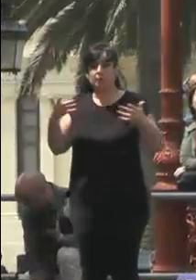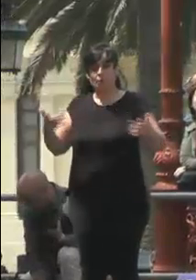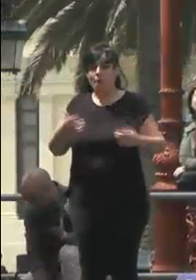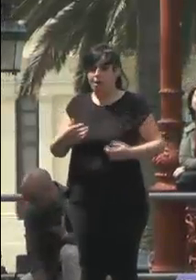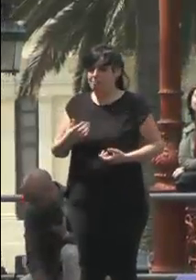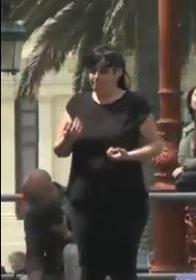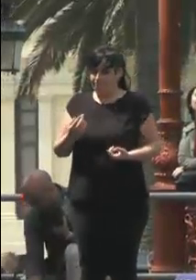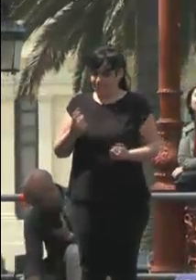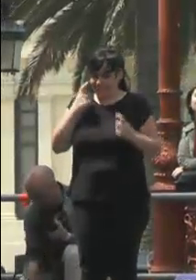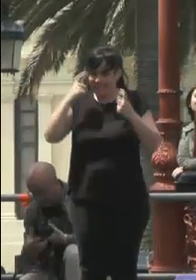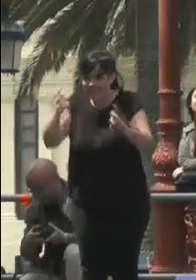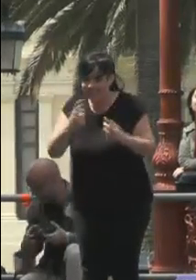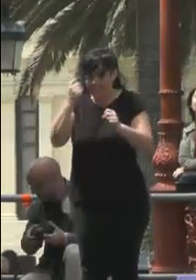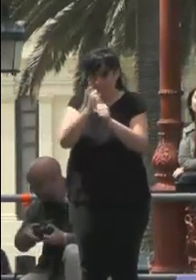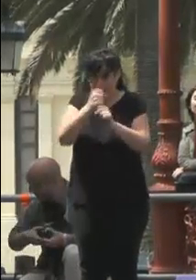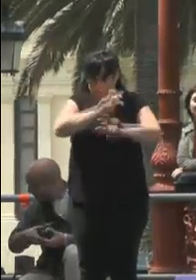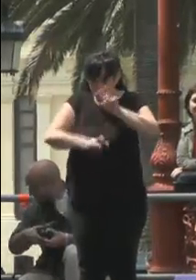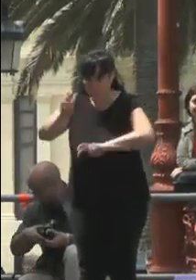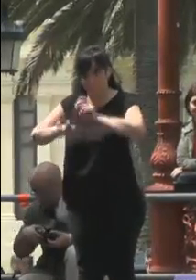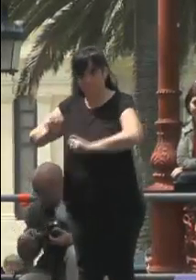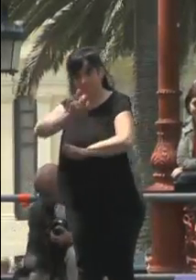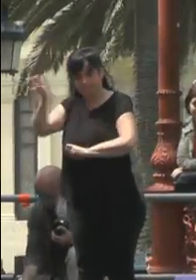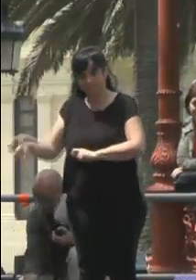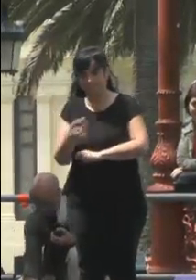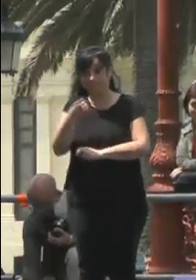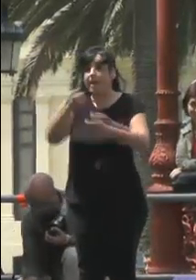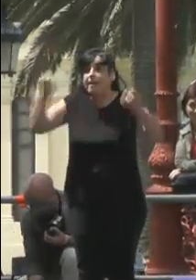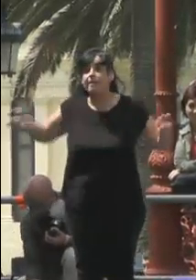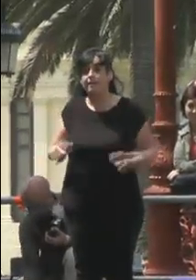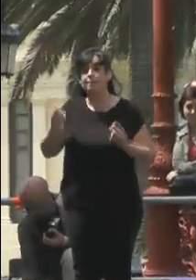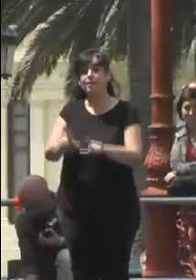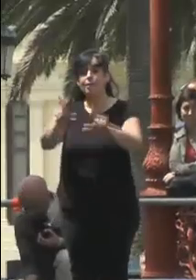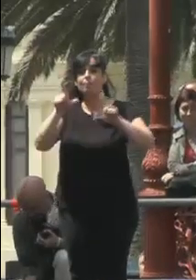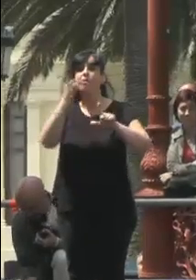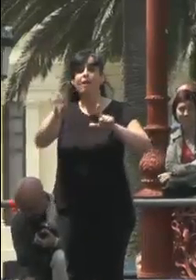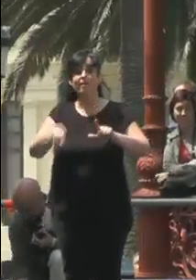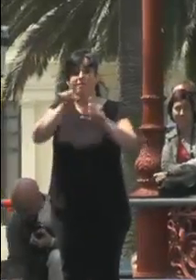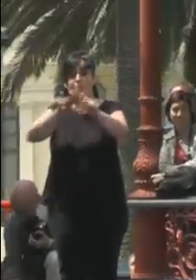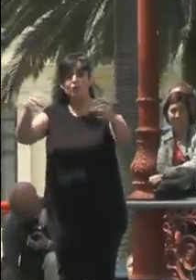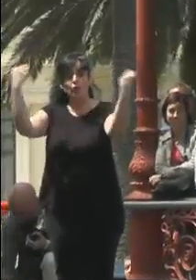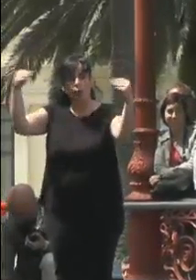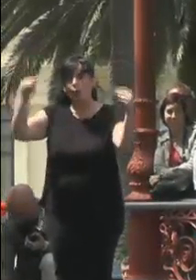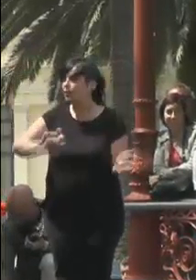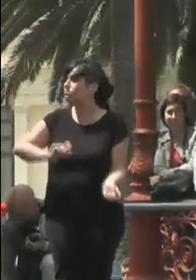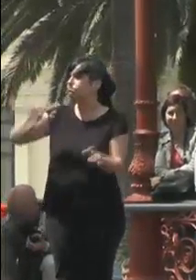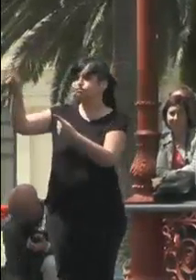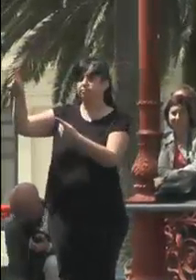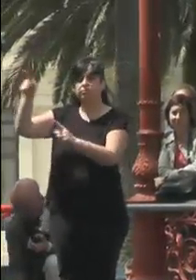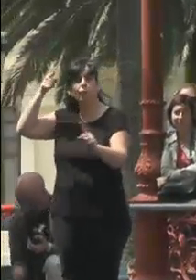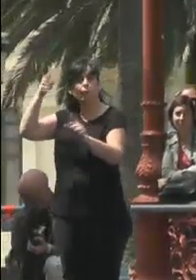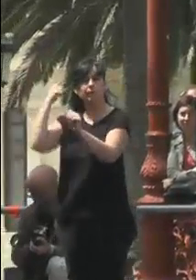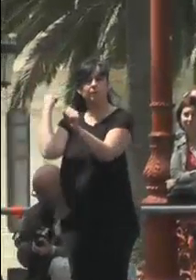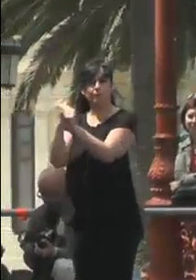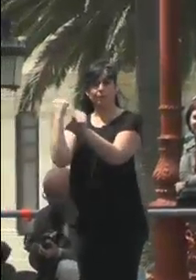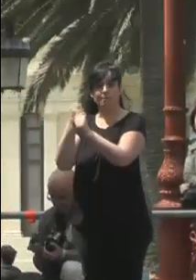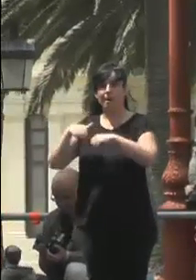e para intentar buscar traballo. É a campaña dos mozos e das mozas exiliadas que están fora, as